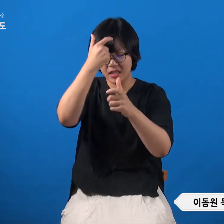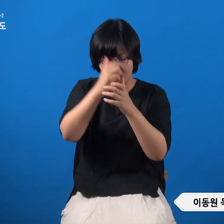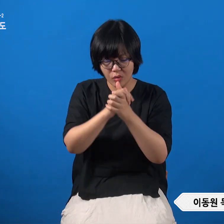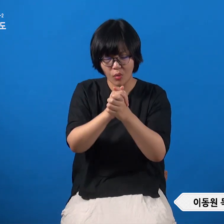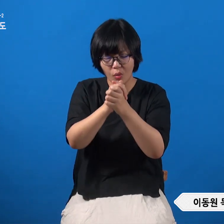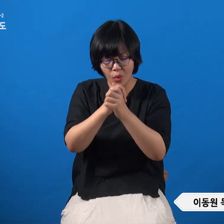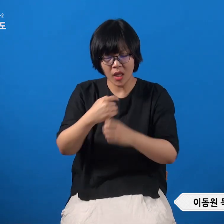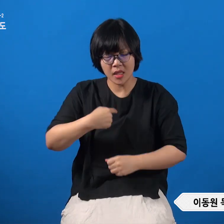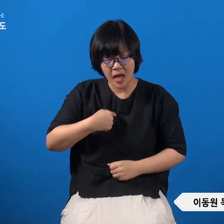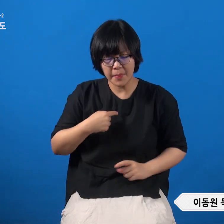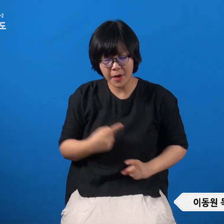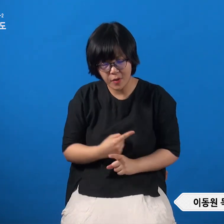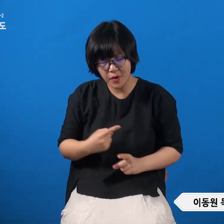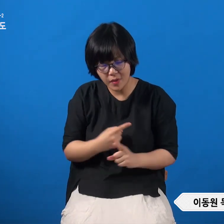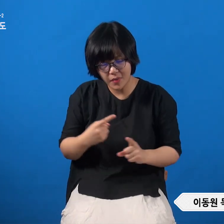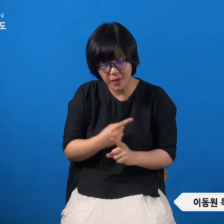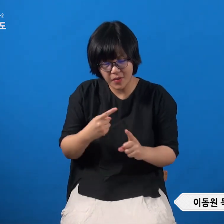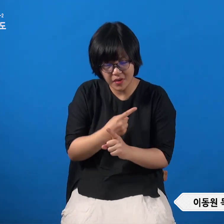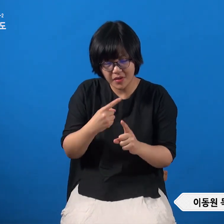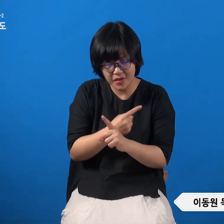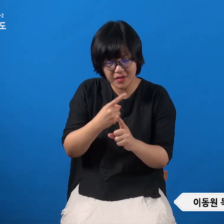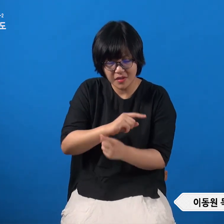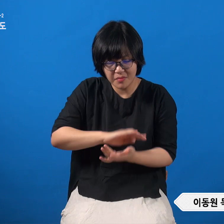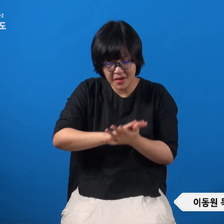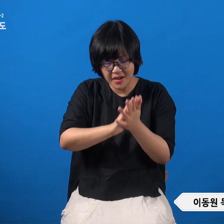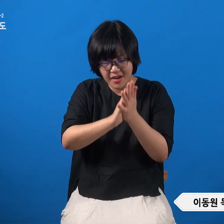것입니다. 기도하면서 내가 변화돼요.